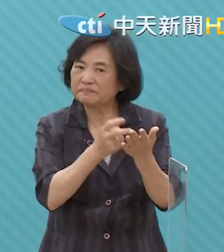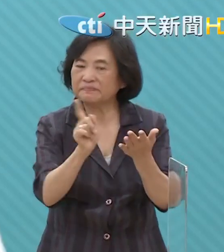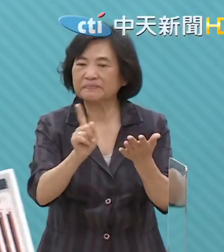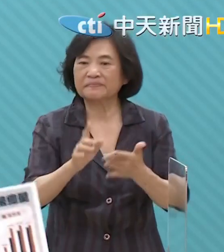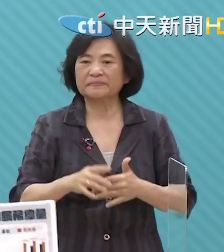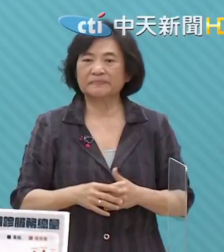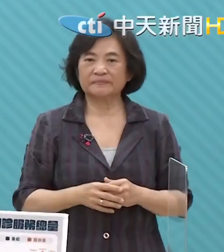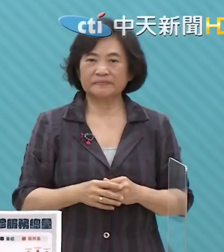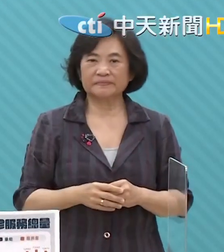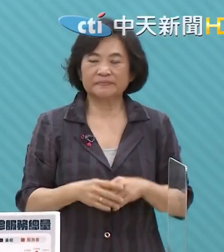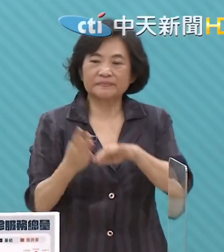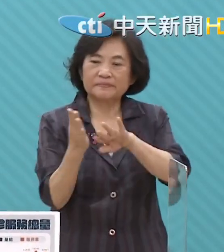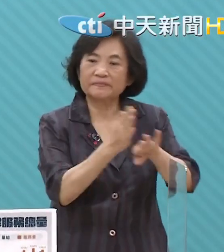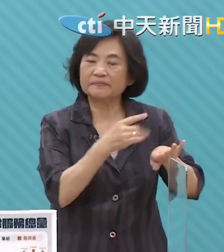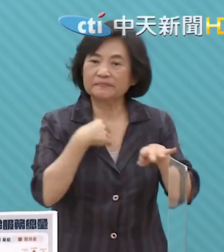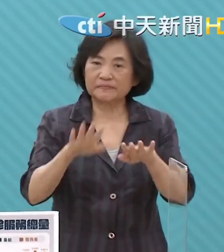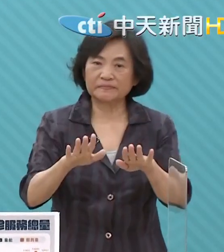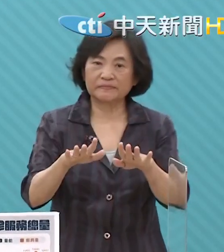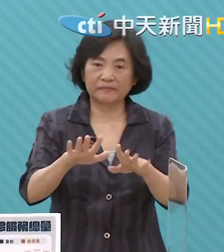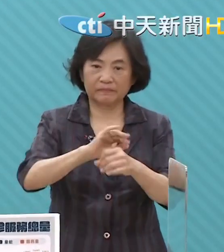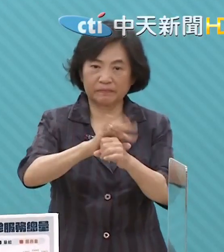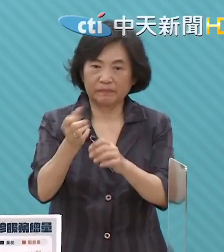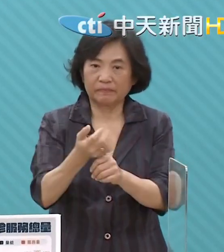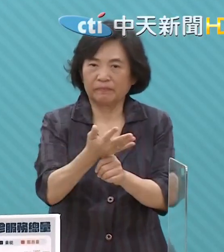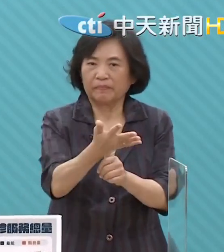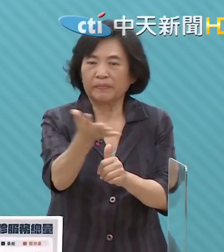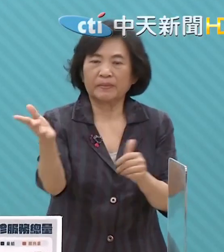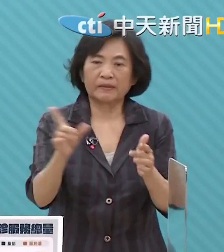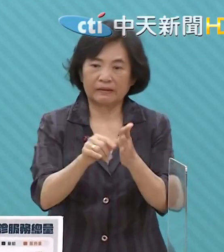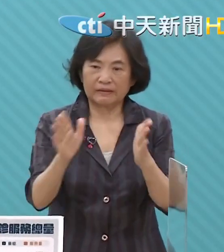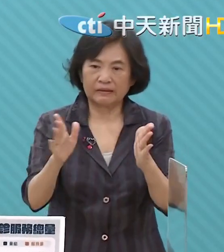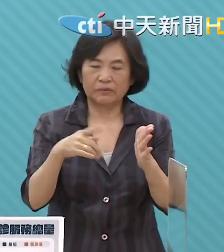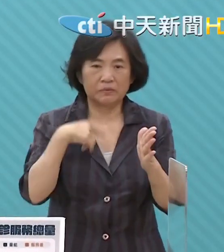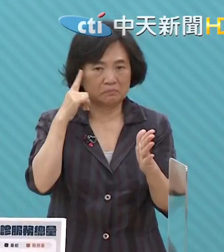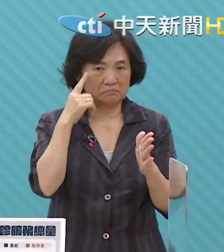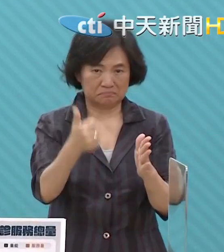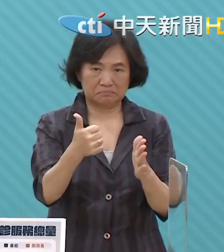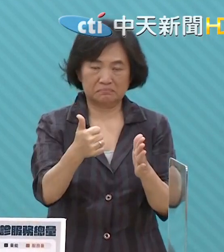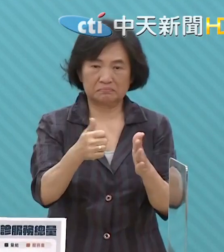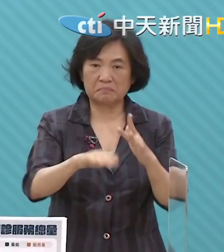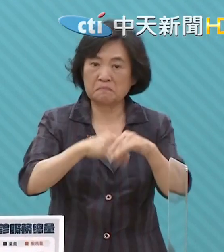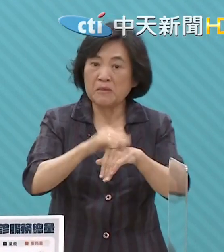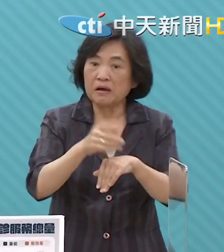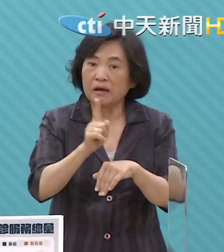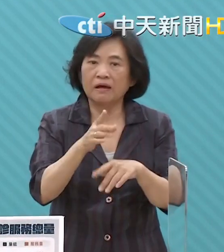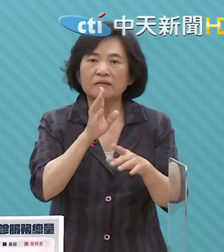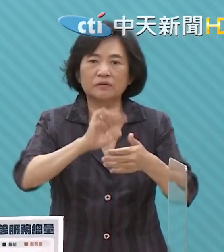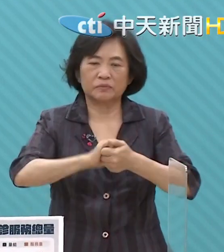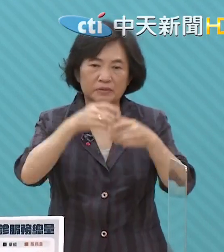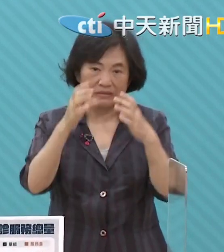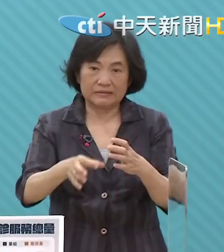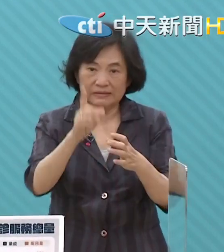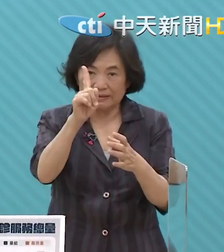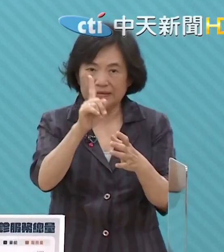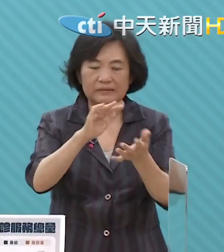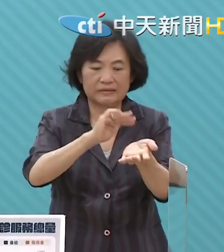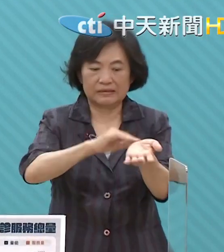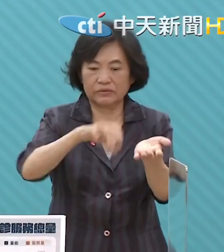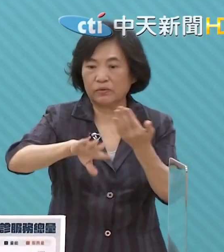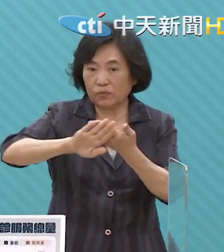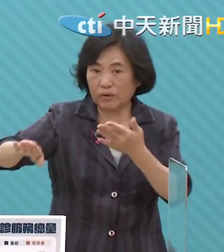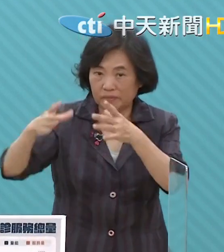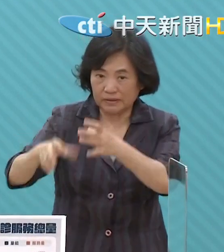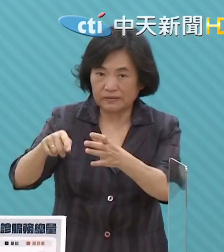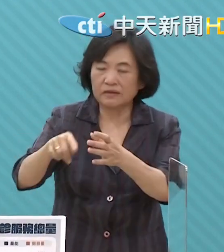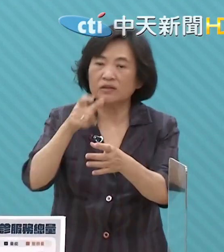我们这一次这一波疫情，你知道吗？我们在战术上最成功是，我们设的这个防疫急门诊，就是那些快